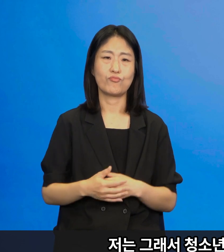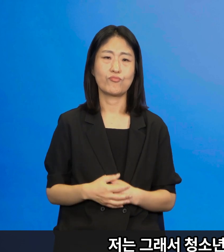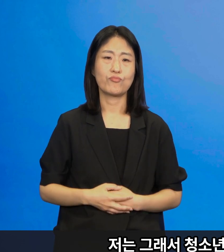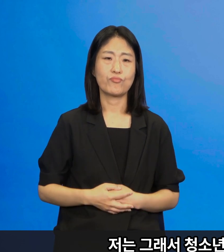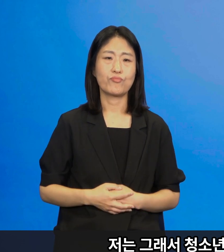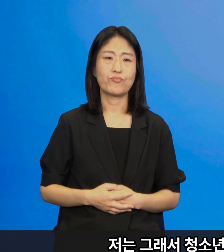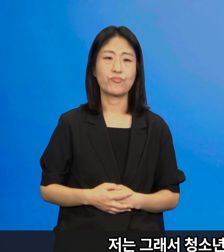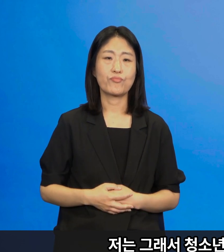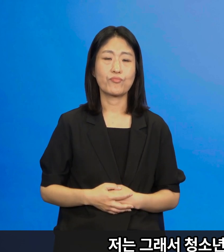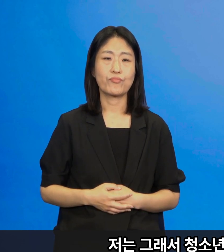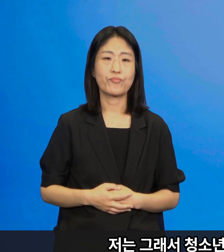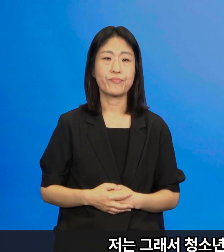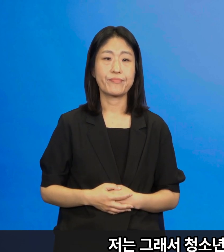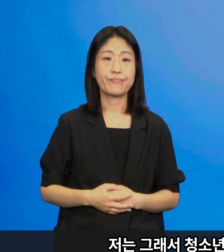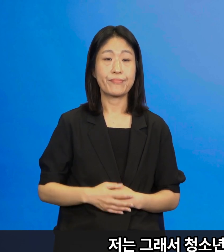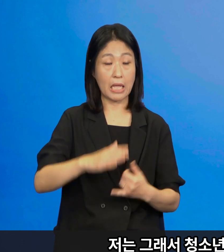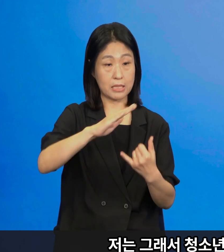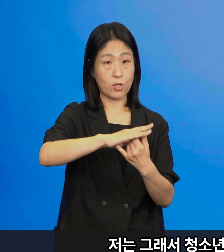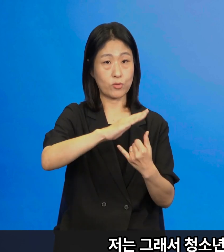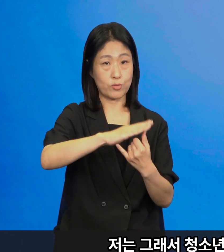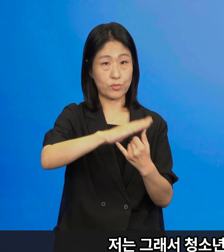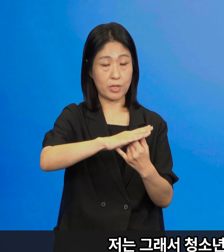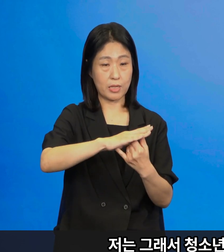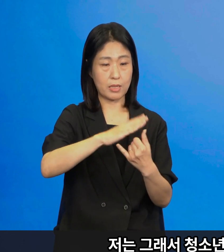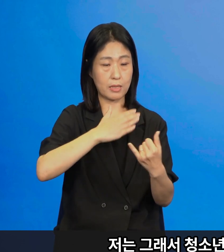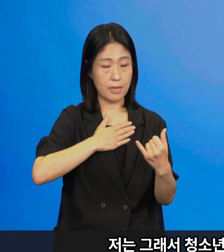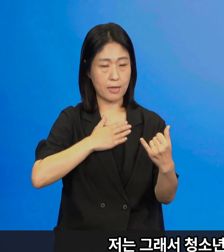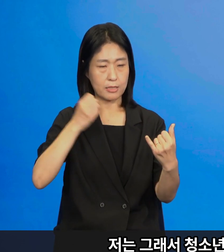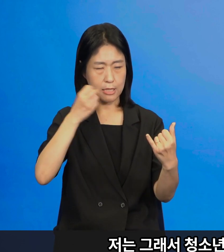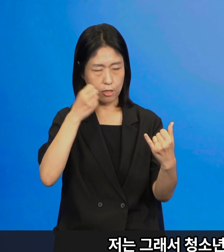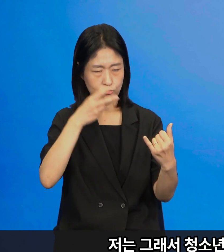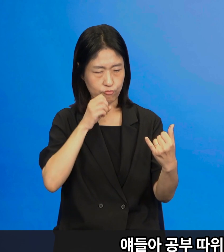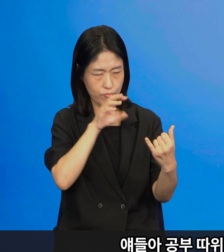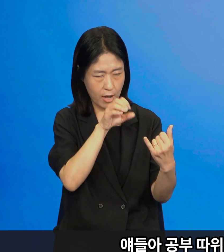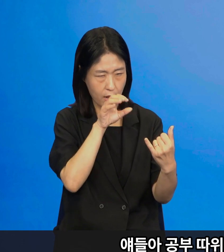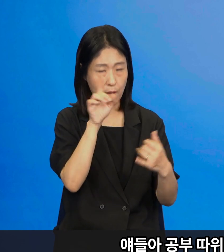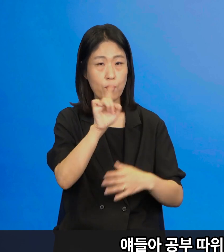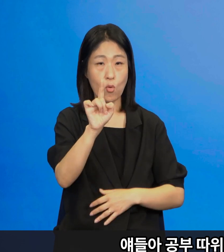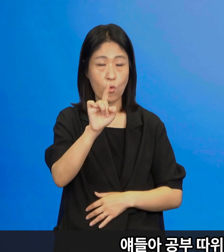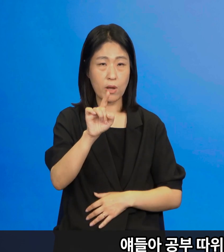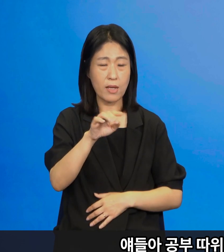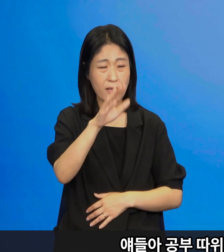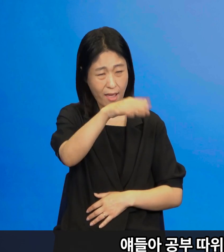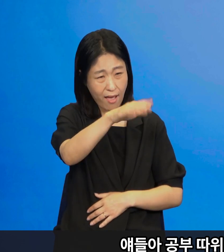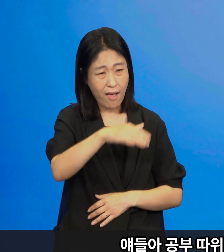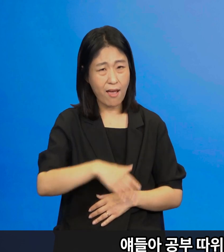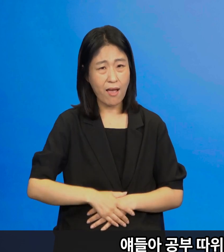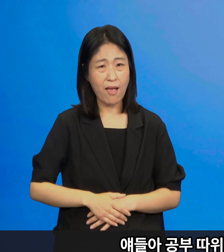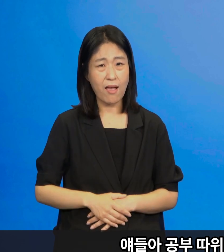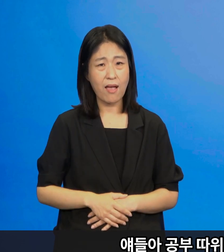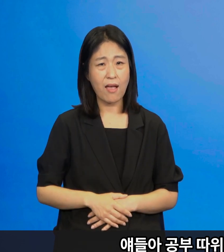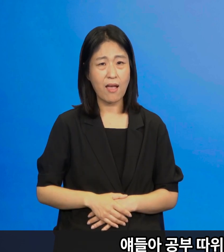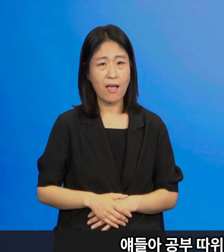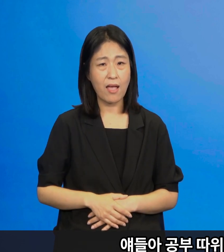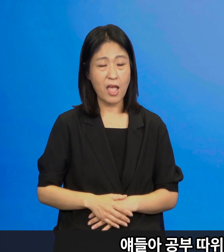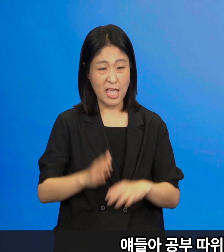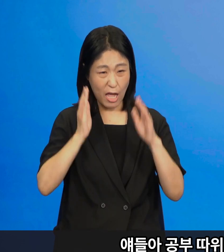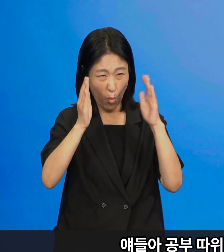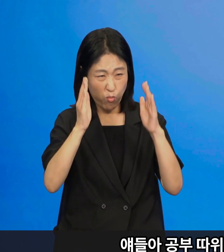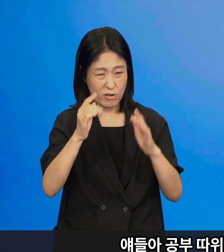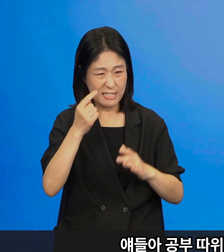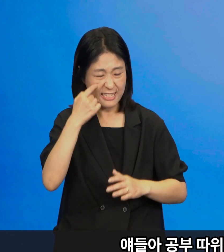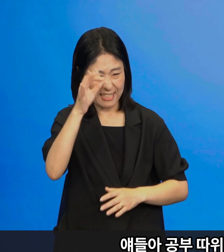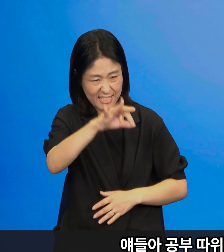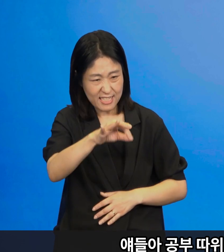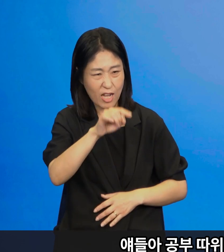저는 그래서 청소년들에게 자주 이야기해요. 얘들아, 공부 따위에